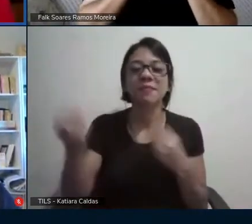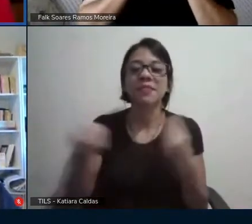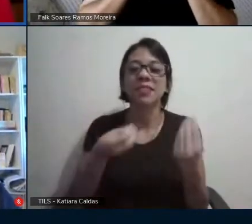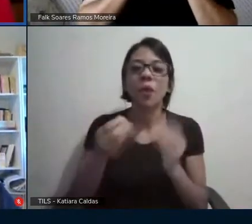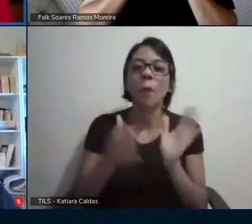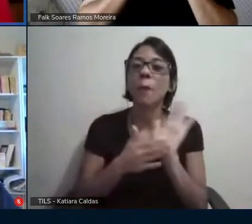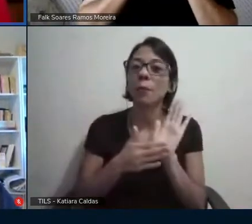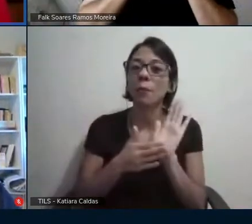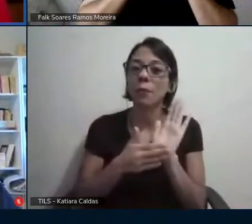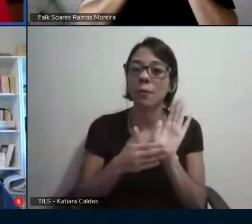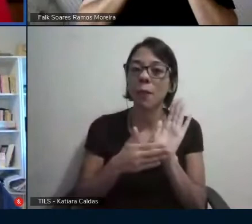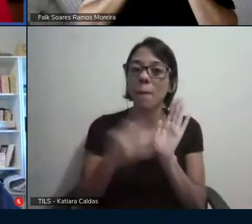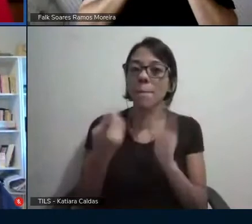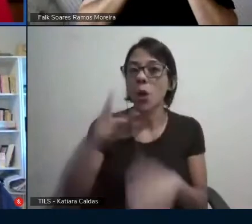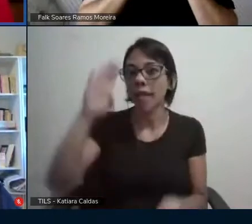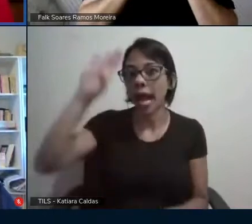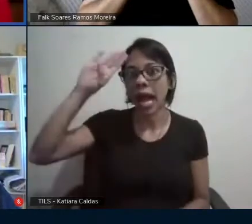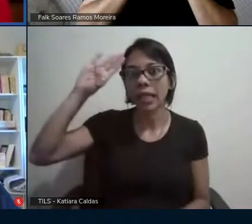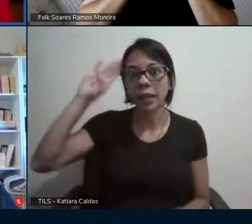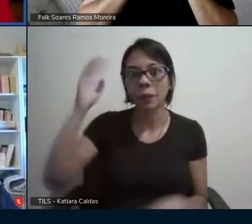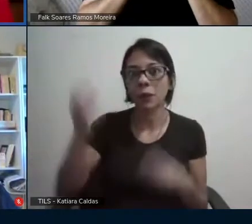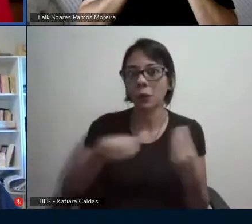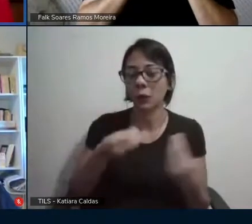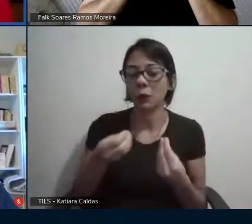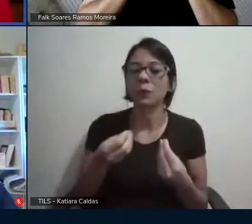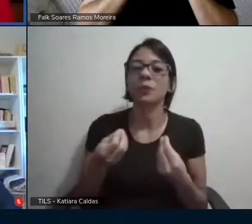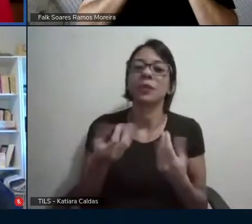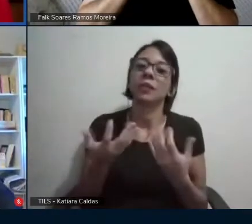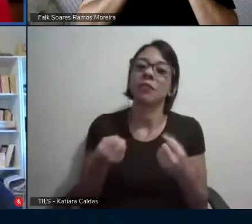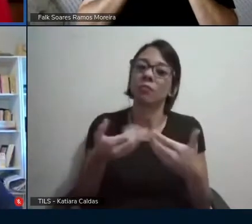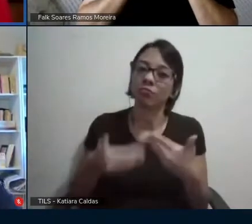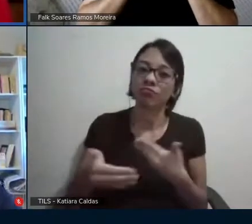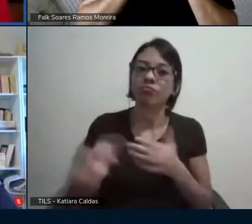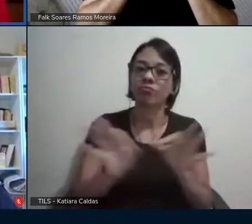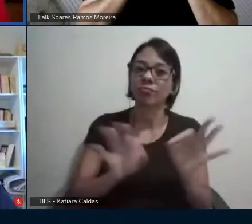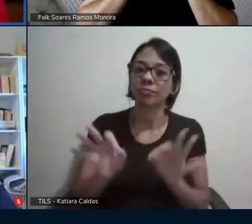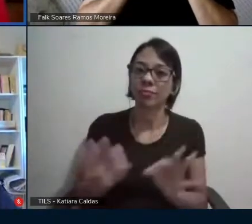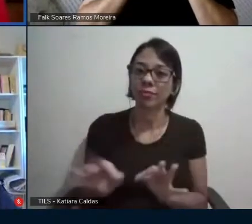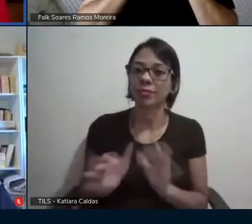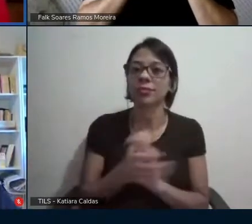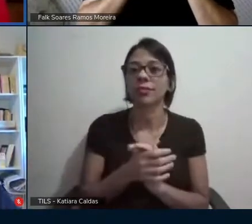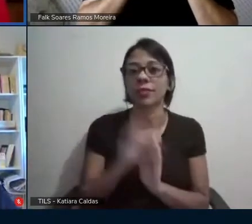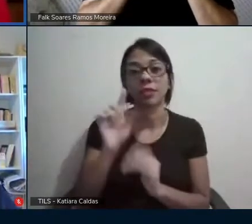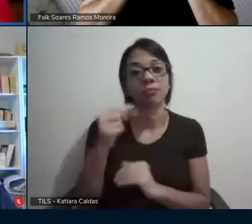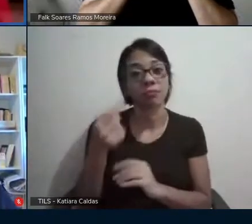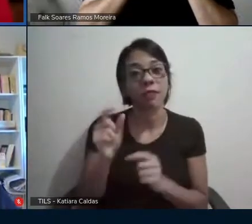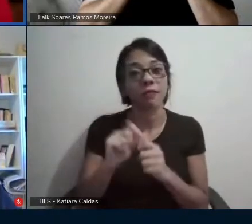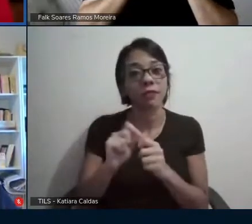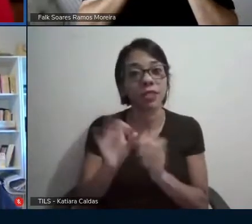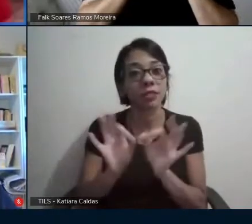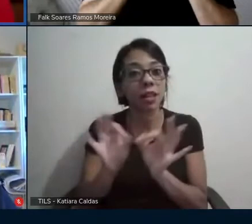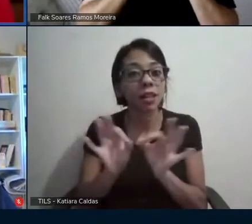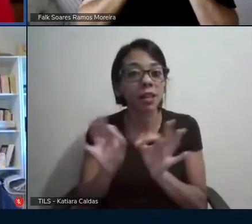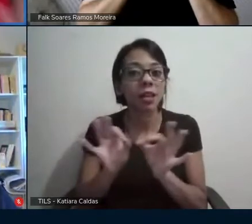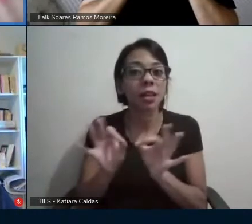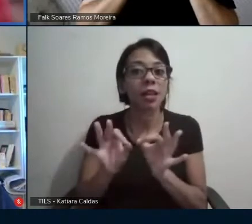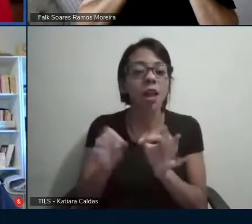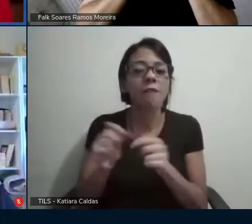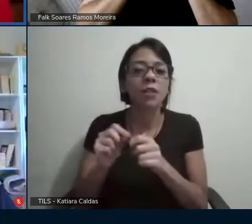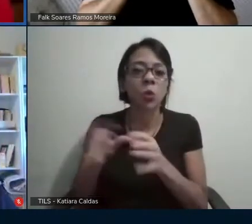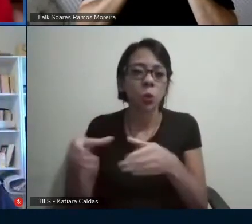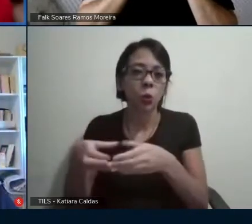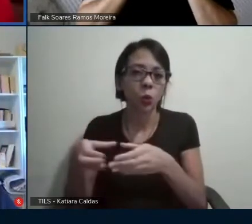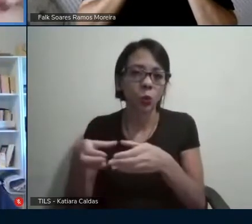na proposta da nossa academia e vamos começar a gente faz depois um